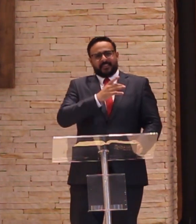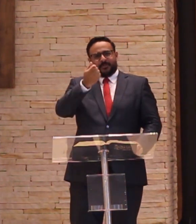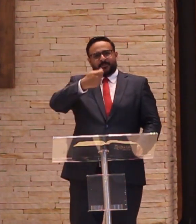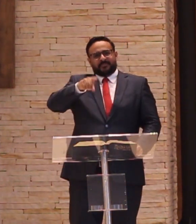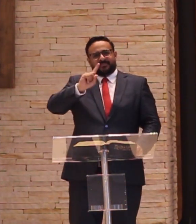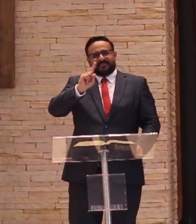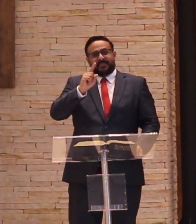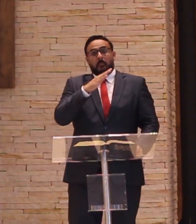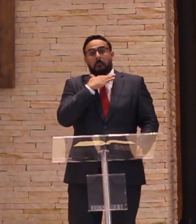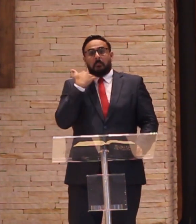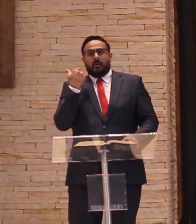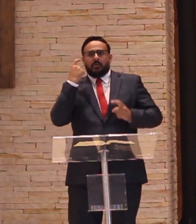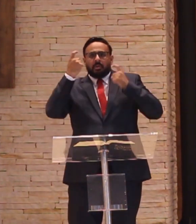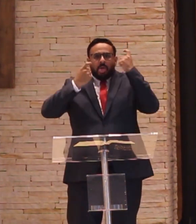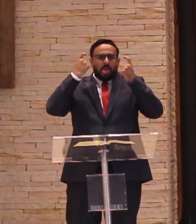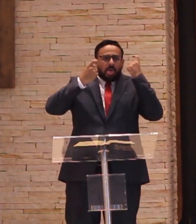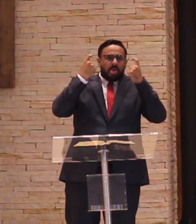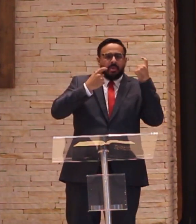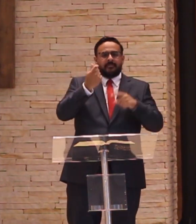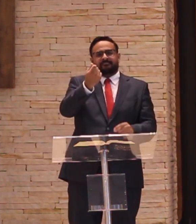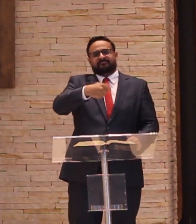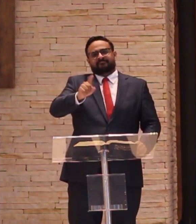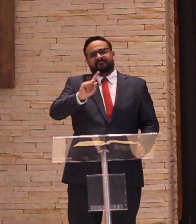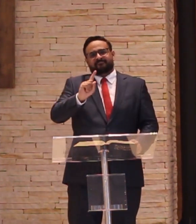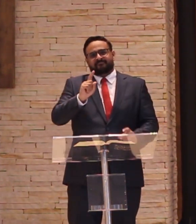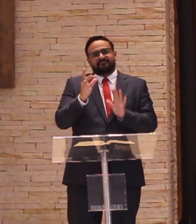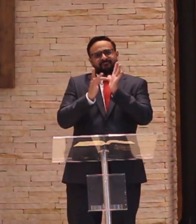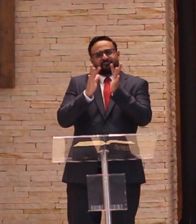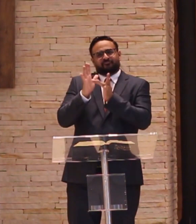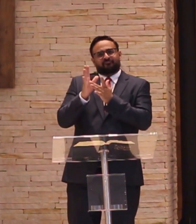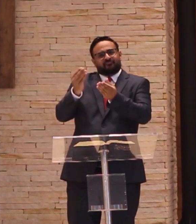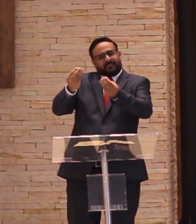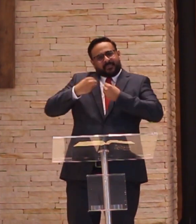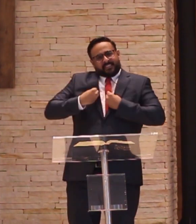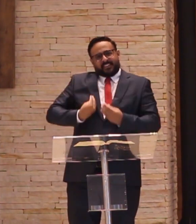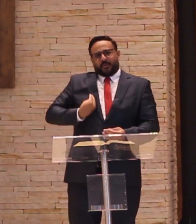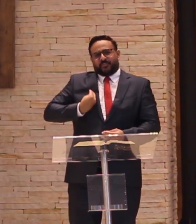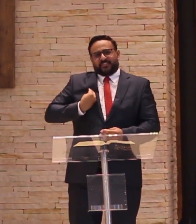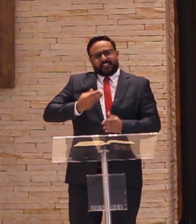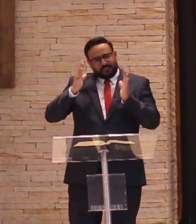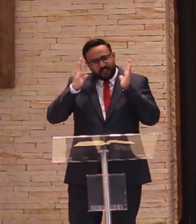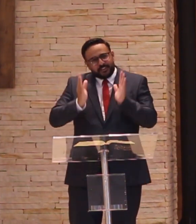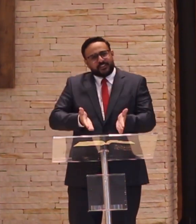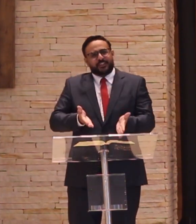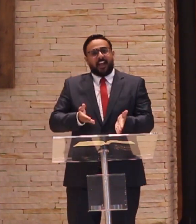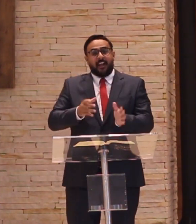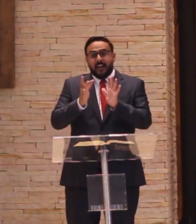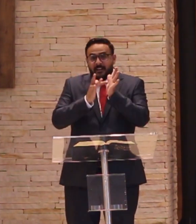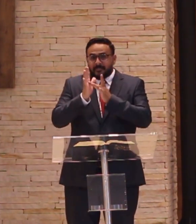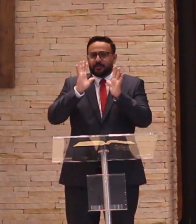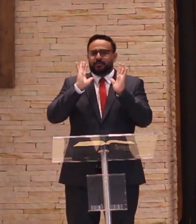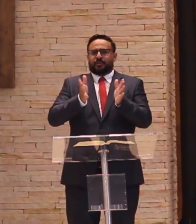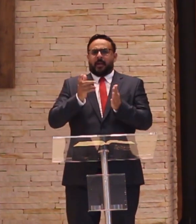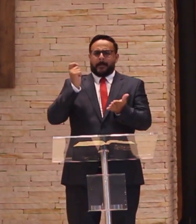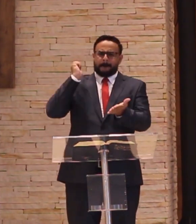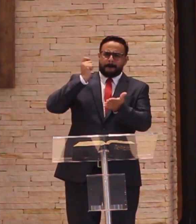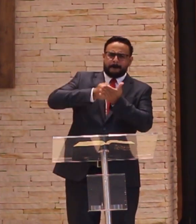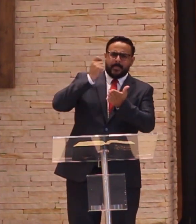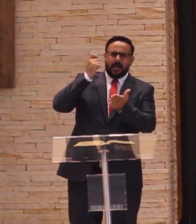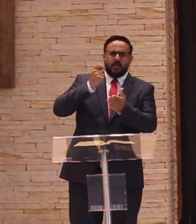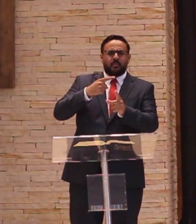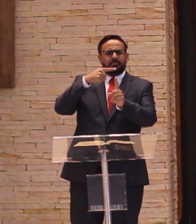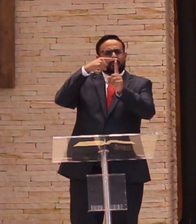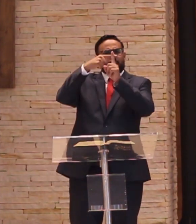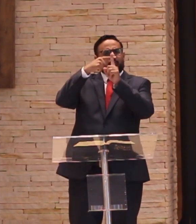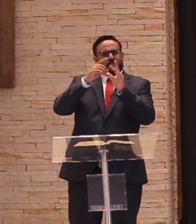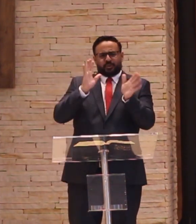significa um momento de libertação. Quando eu e você aceitamos o sacrifício de Jesus, não há por que temer, não há por que se preocupar,